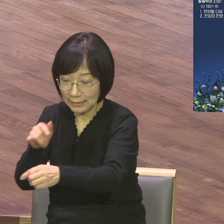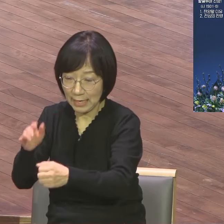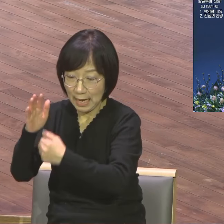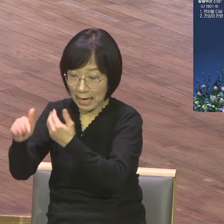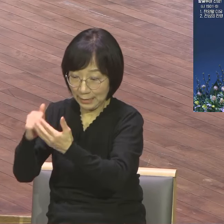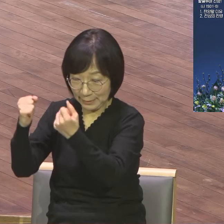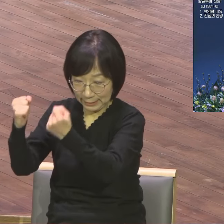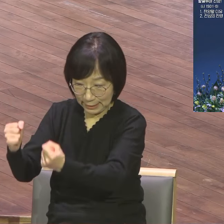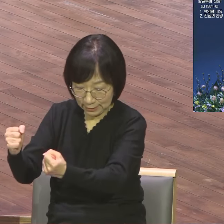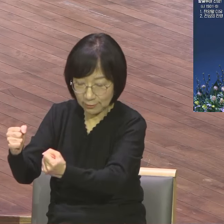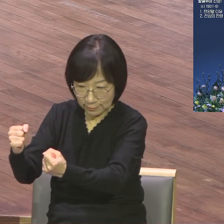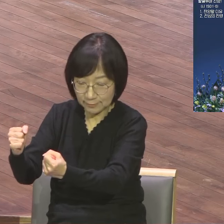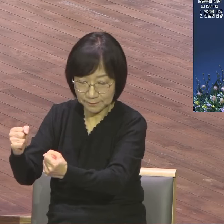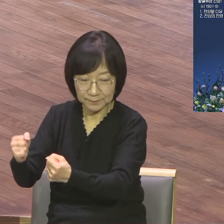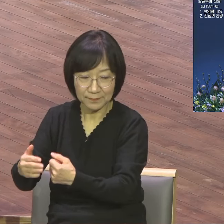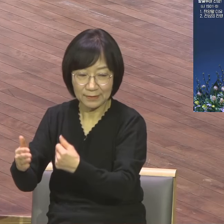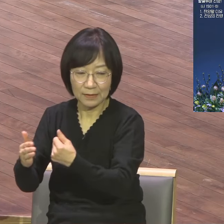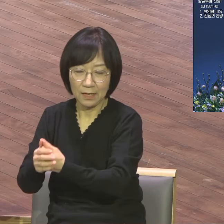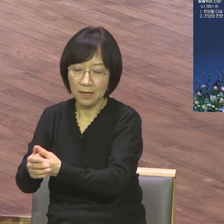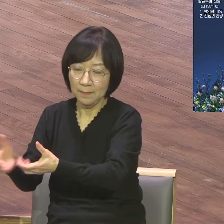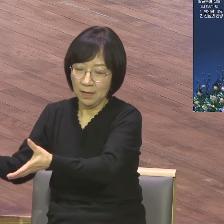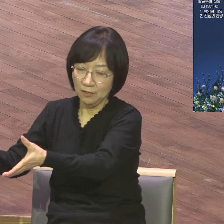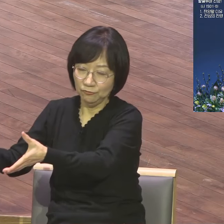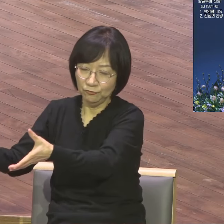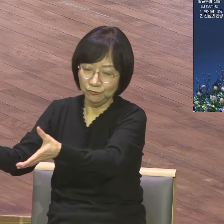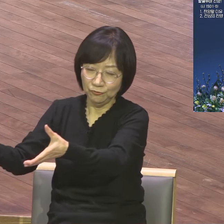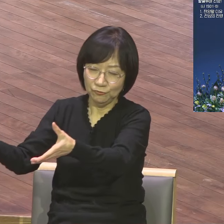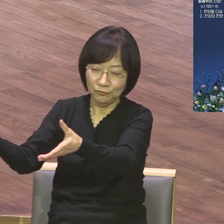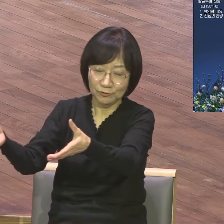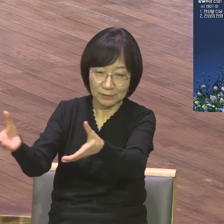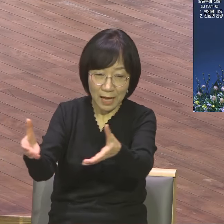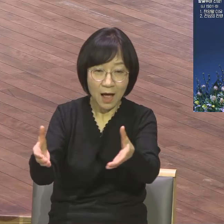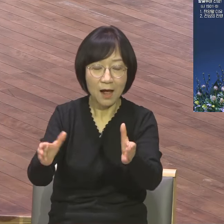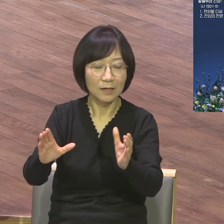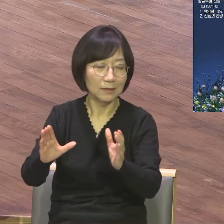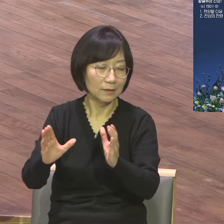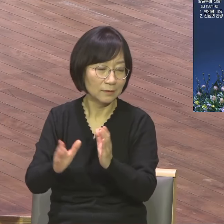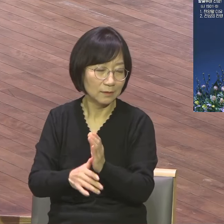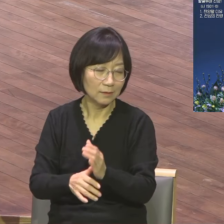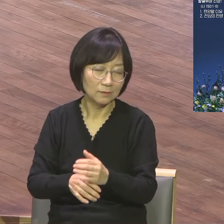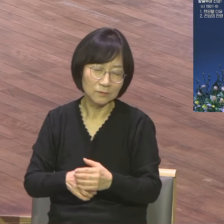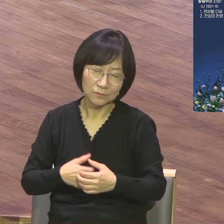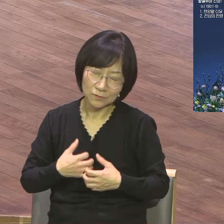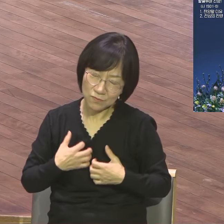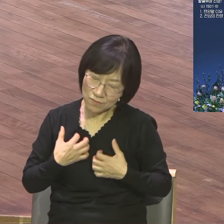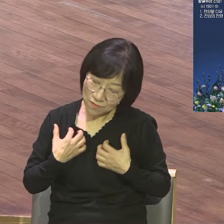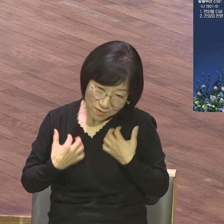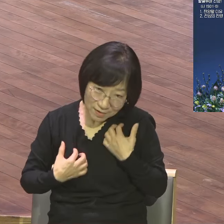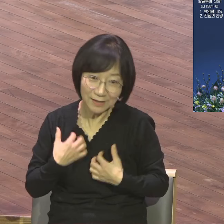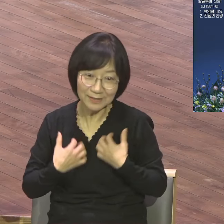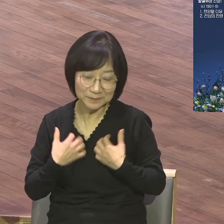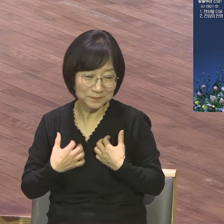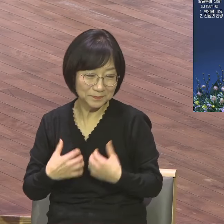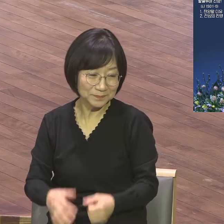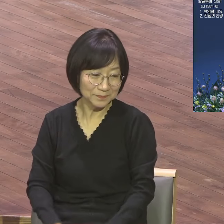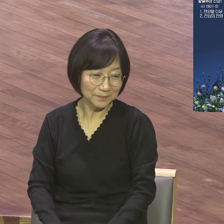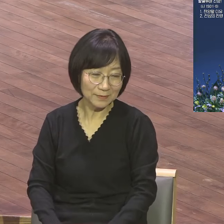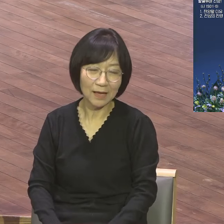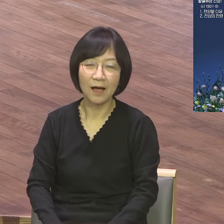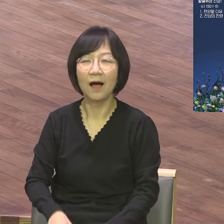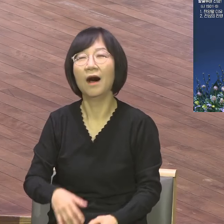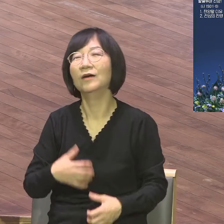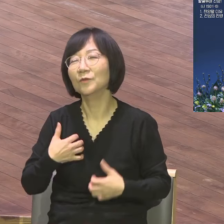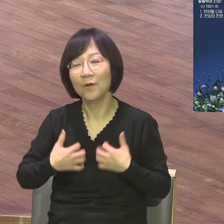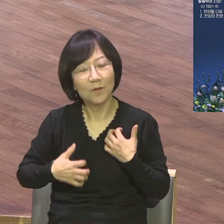임재를 나타내는 거잖아요. 그러니까 하나님 앞에서 하나님 임재를 생각하고 하나님 앞에서 춤을